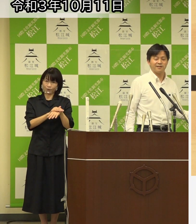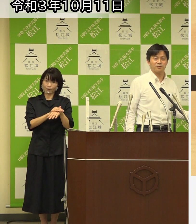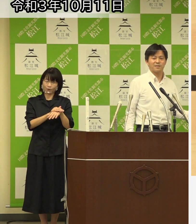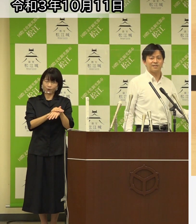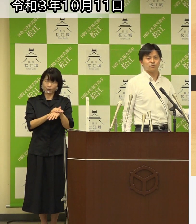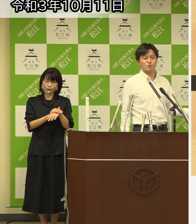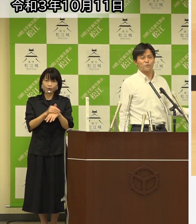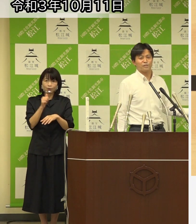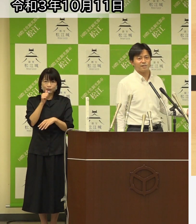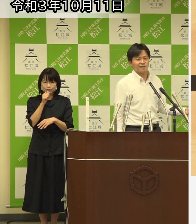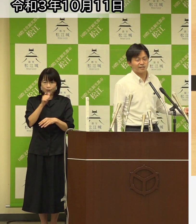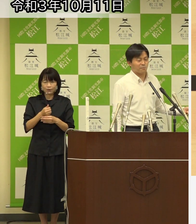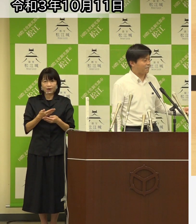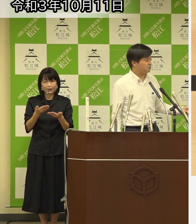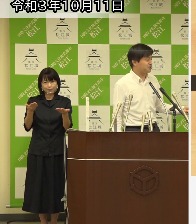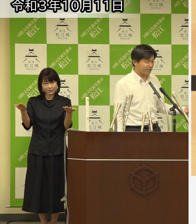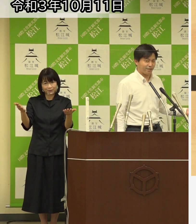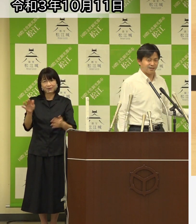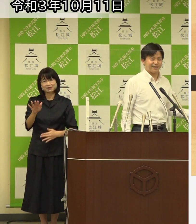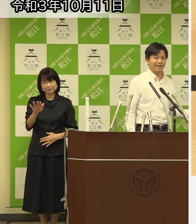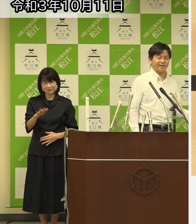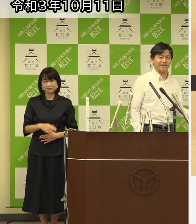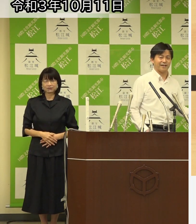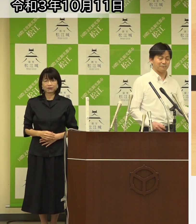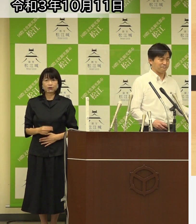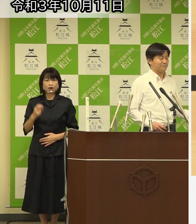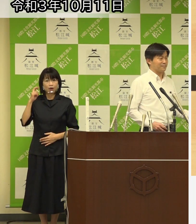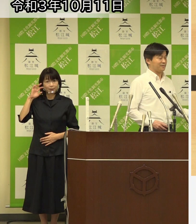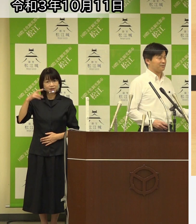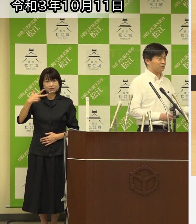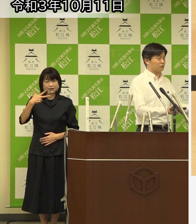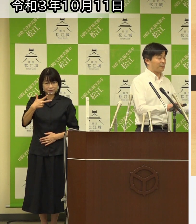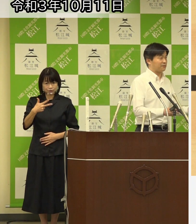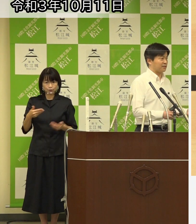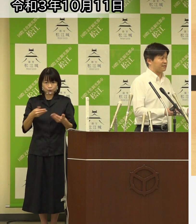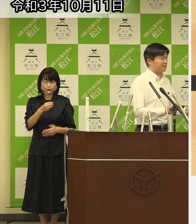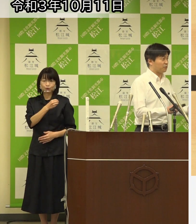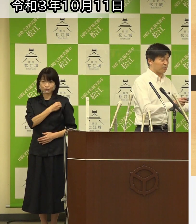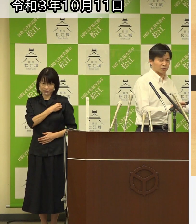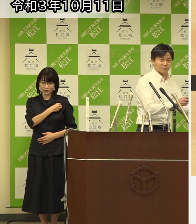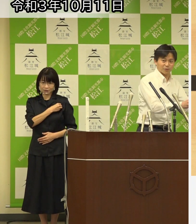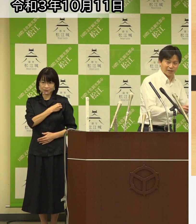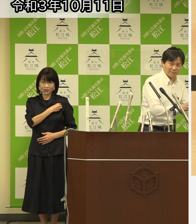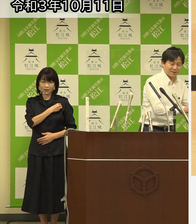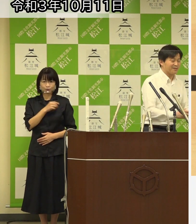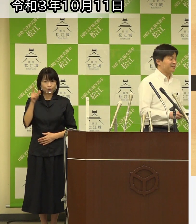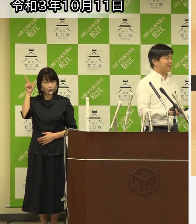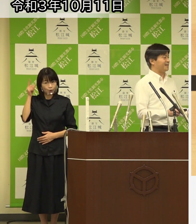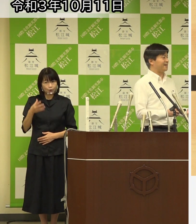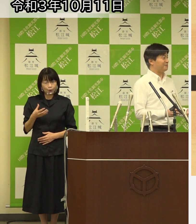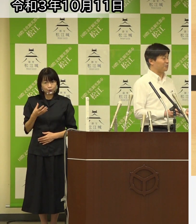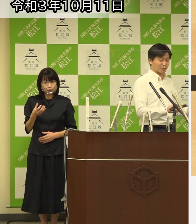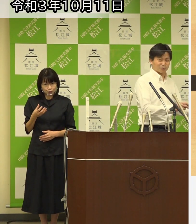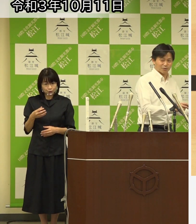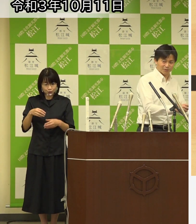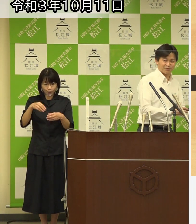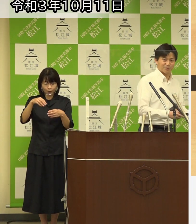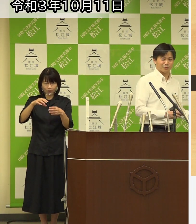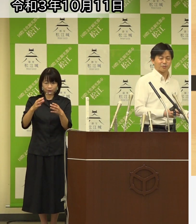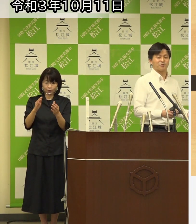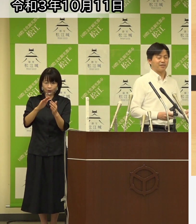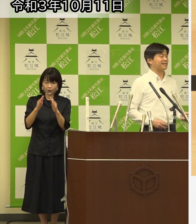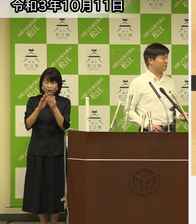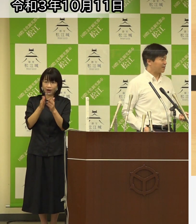いてます。松江市の職員が出てまいりまして、で、牛乳パックでですねぴょんぴょん飛ぶような、ものを作